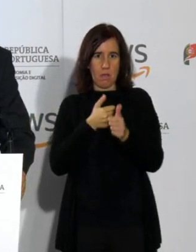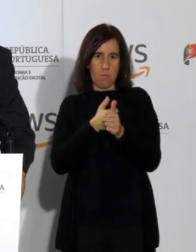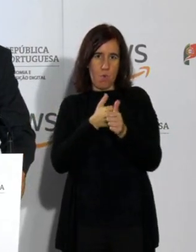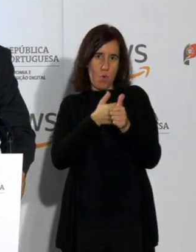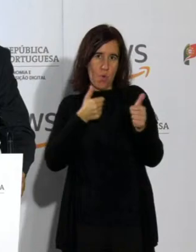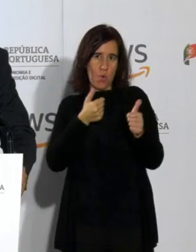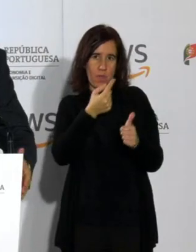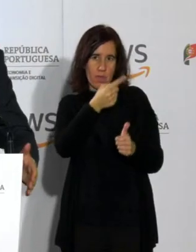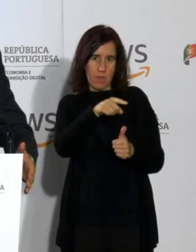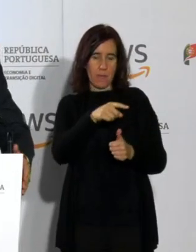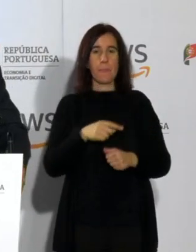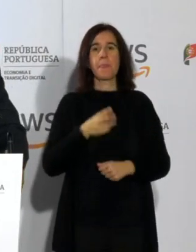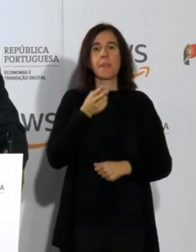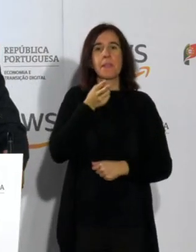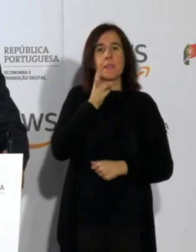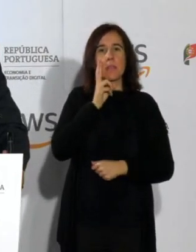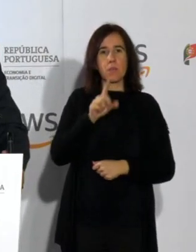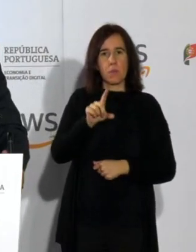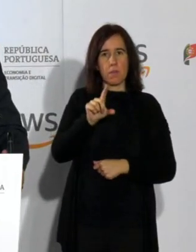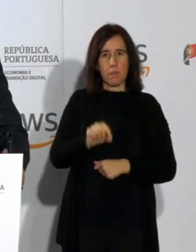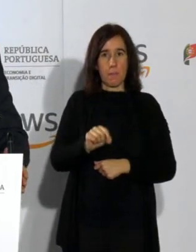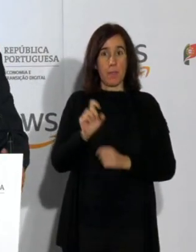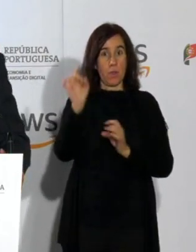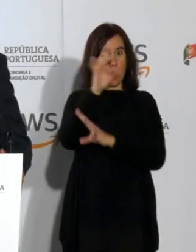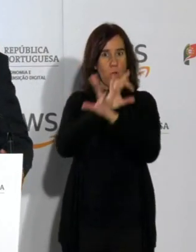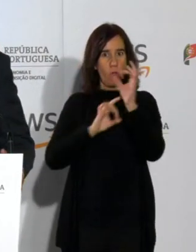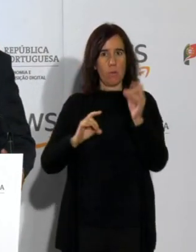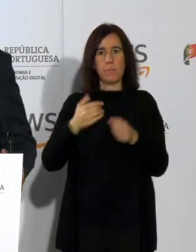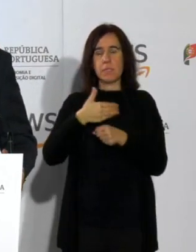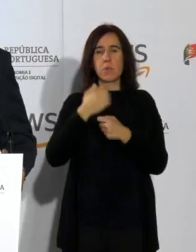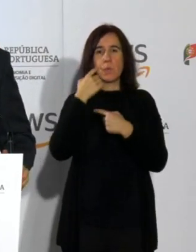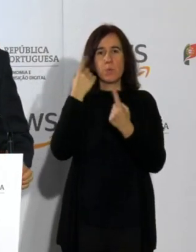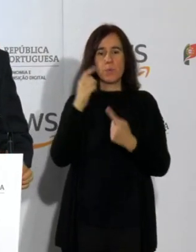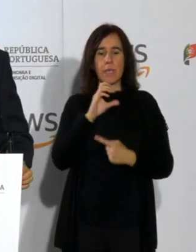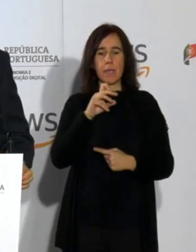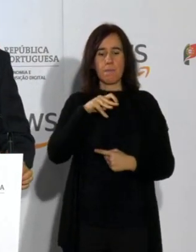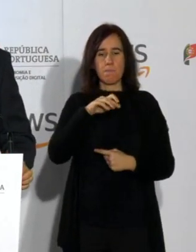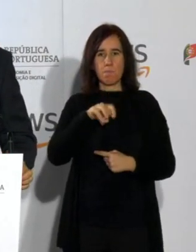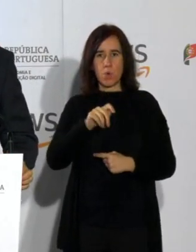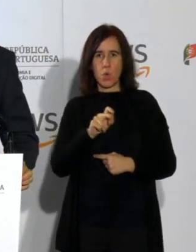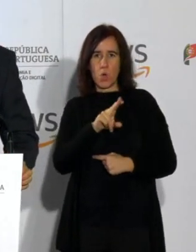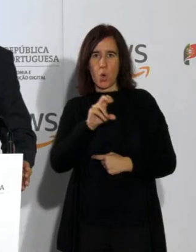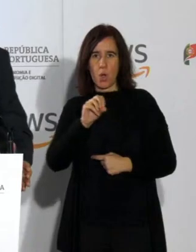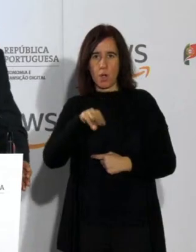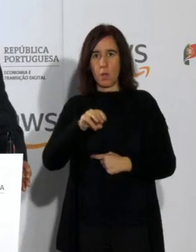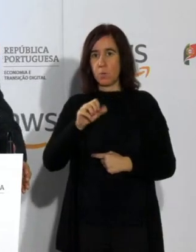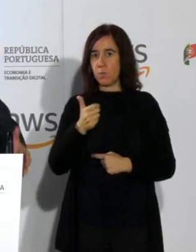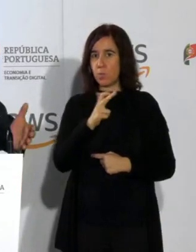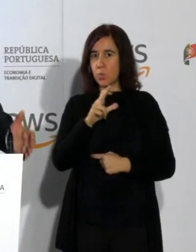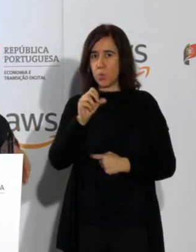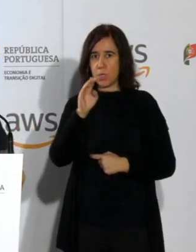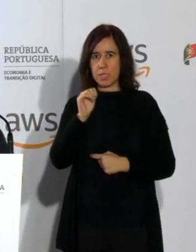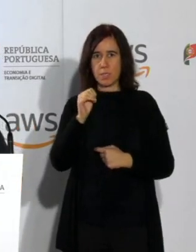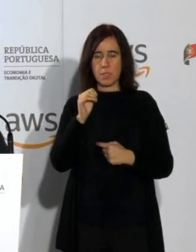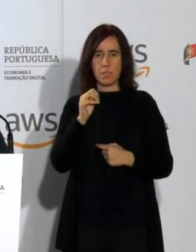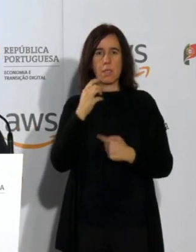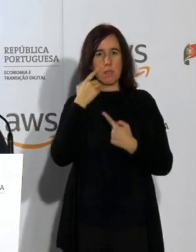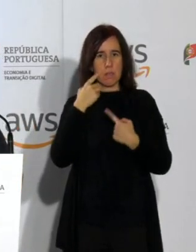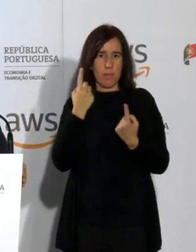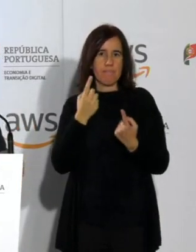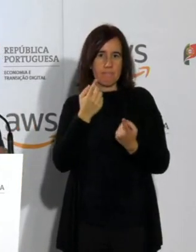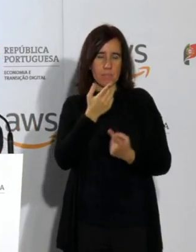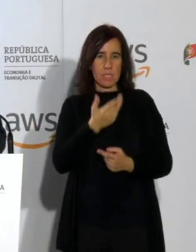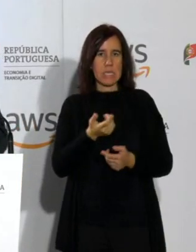distância, o Diretor também para a Europa do Setor Público, Cameron Brook, também claramente o